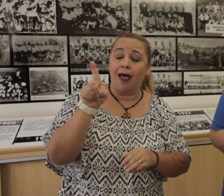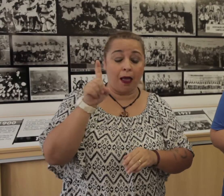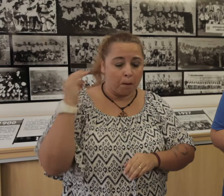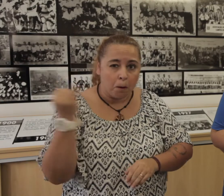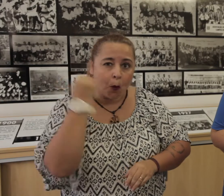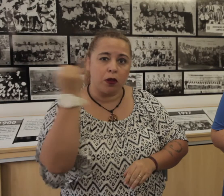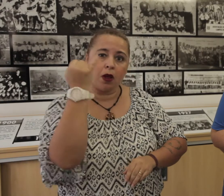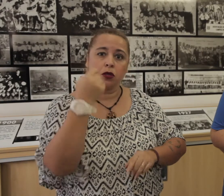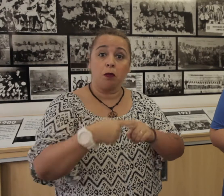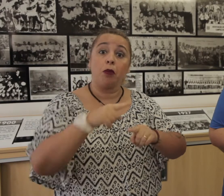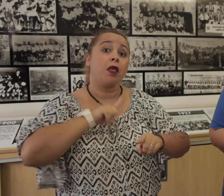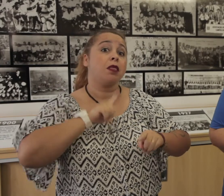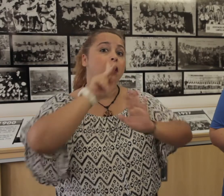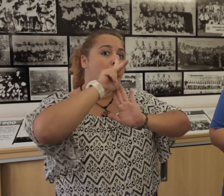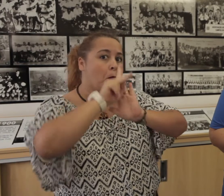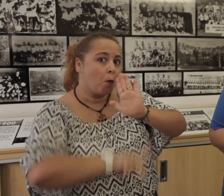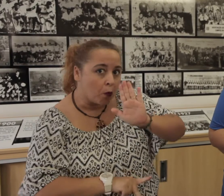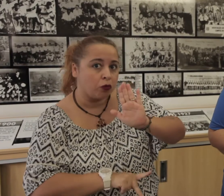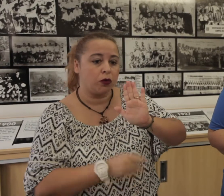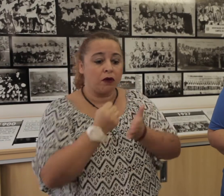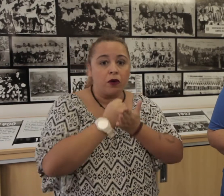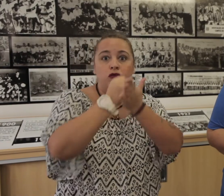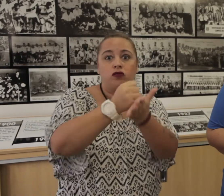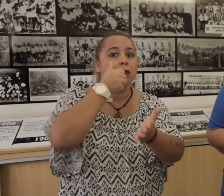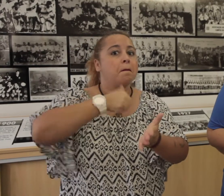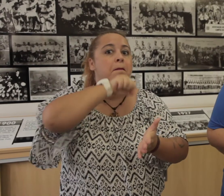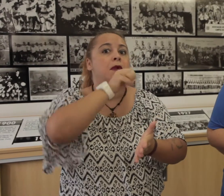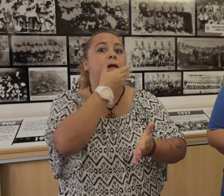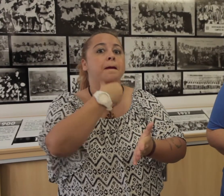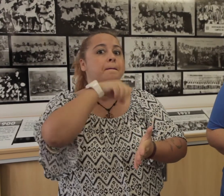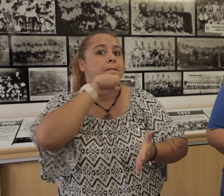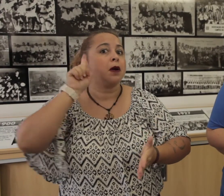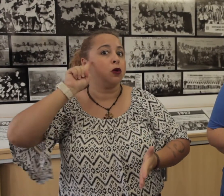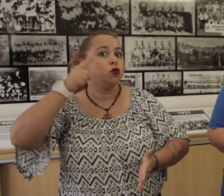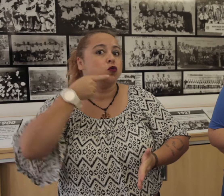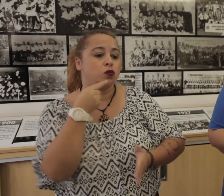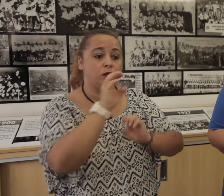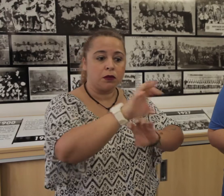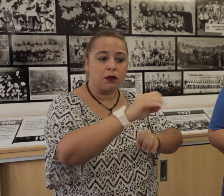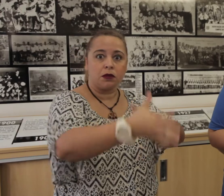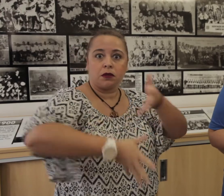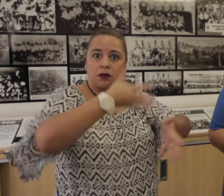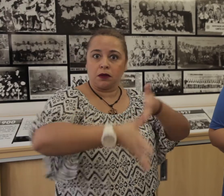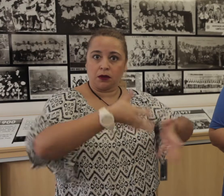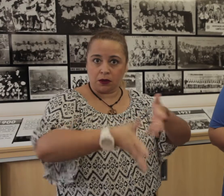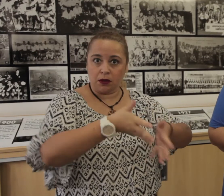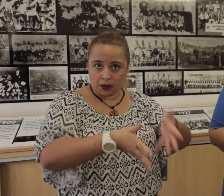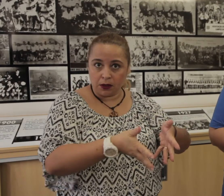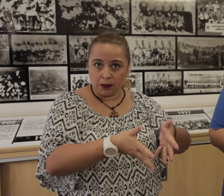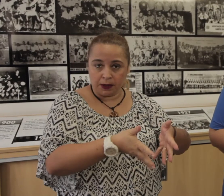parceiras dentro do espaço. E o espaço é importante por quê? Porque ele tem um projeto de que as mães e os pais de